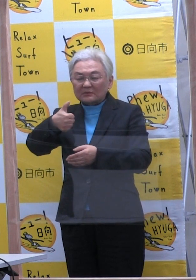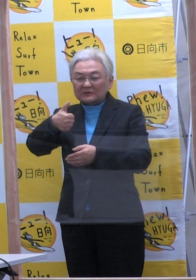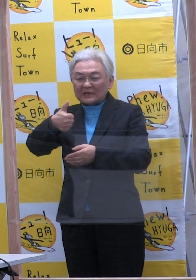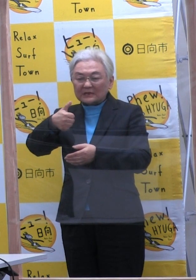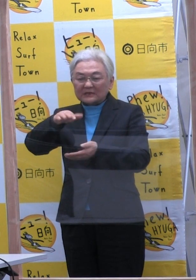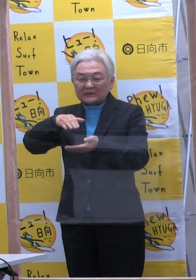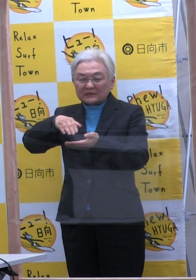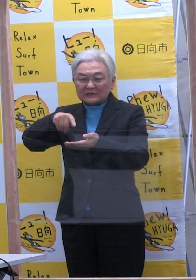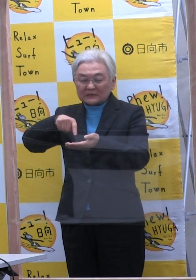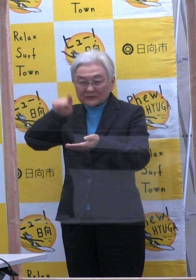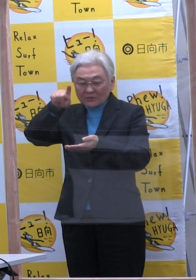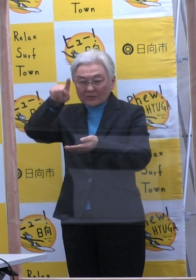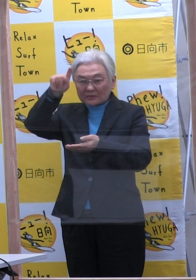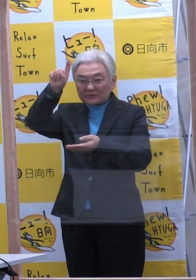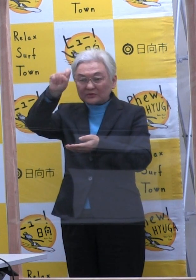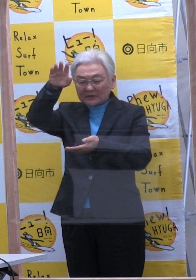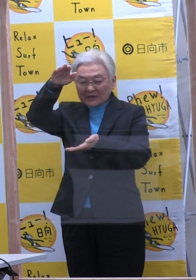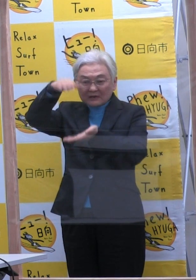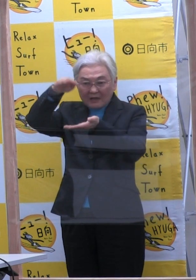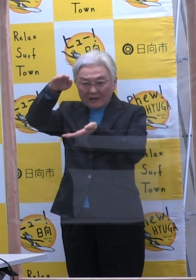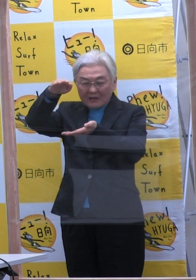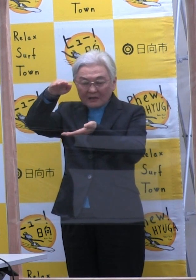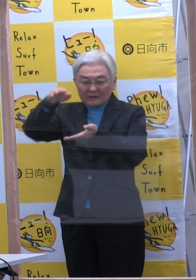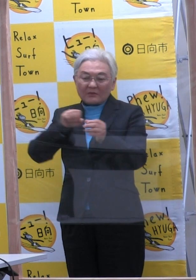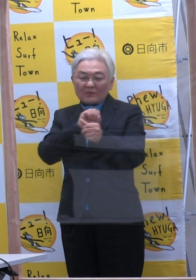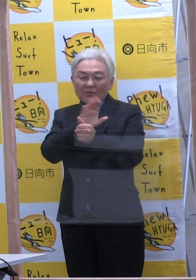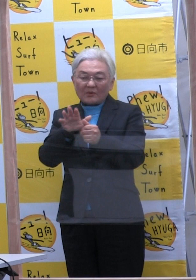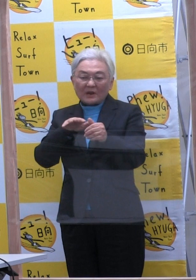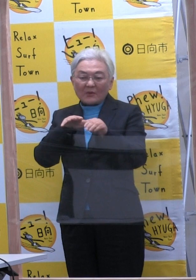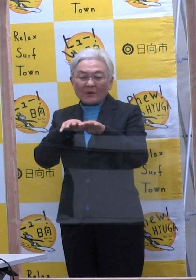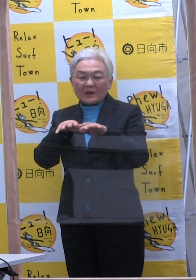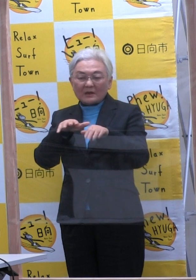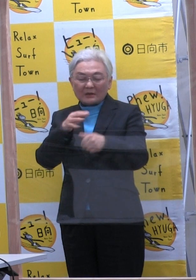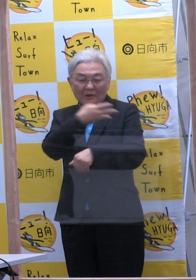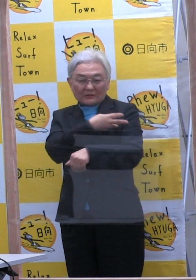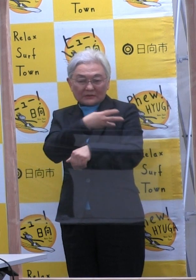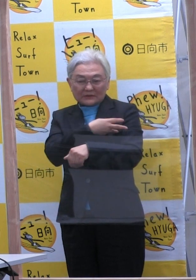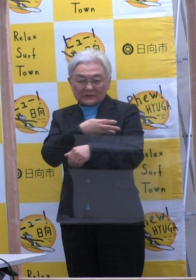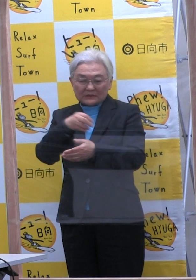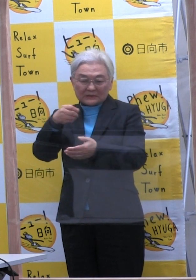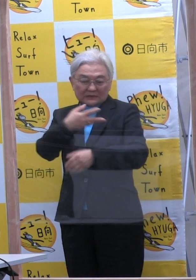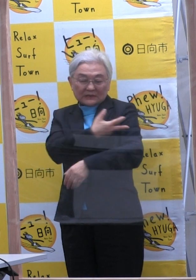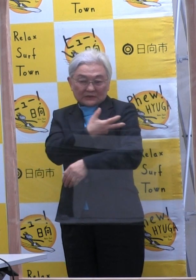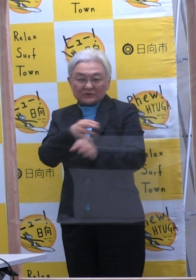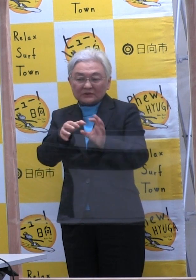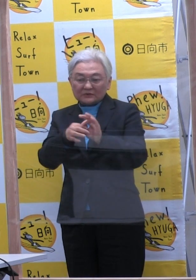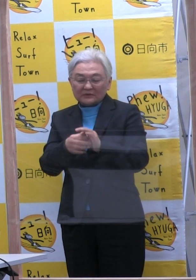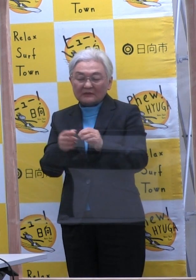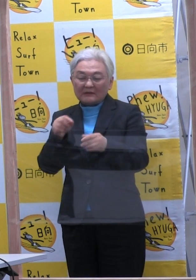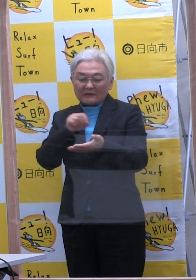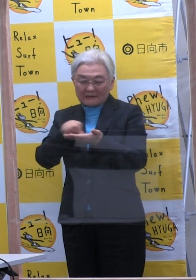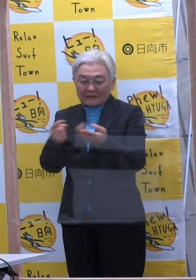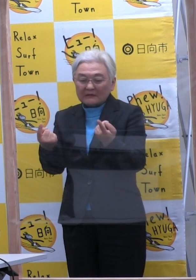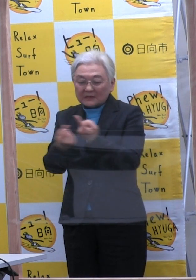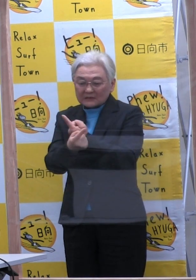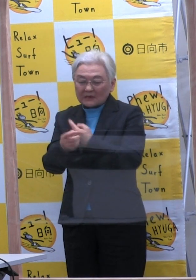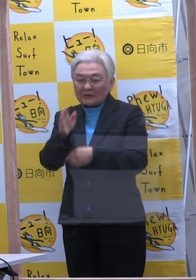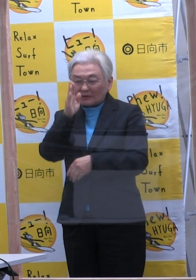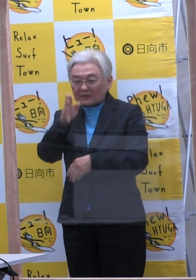下の小児へのコロナワクチン接種についてということで訂正をお願いしたいというふうに思います。